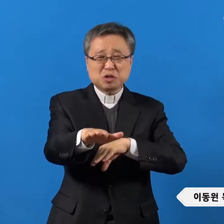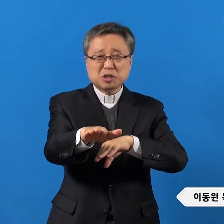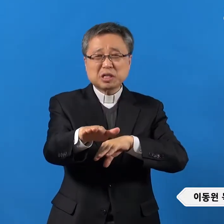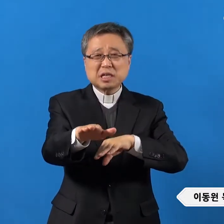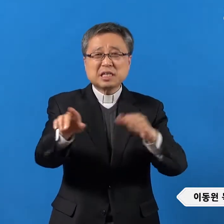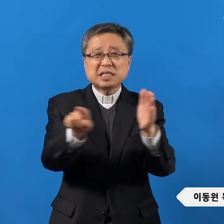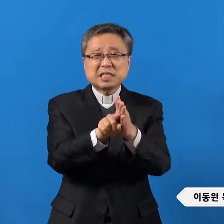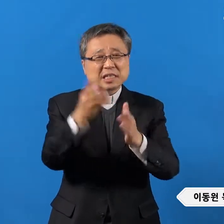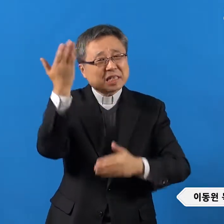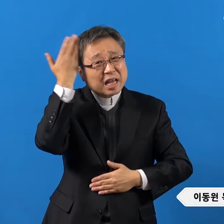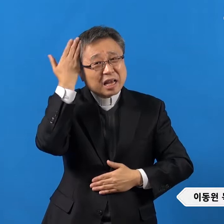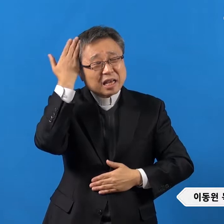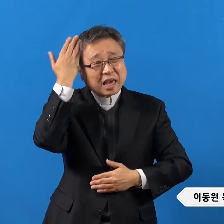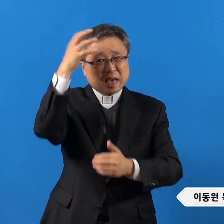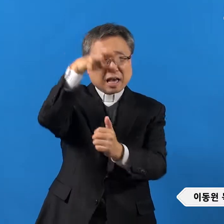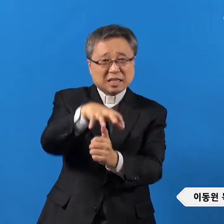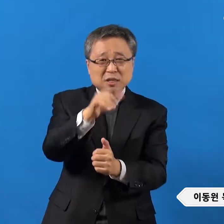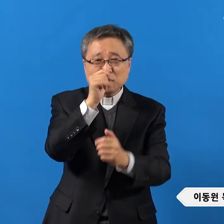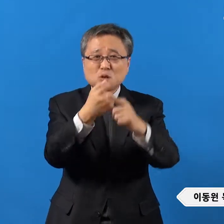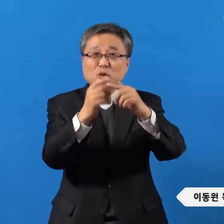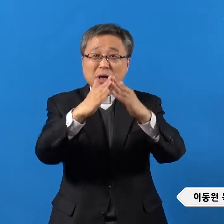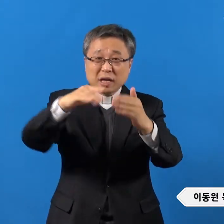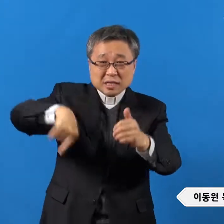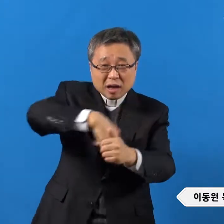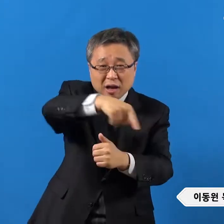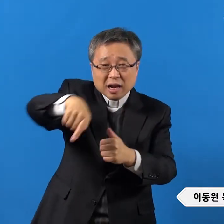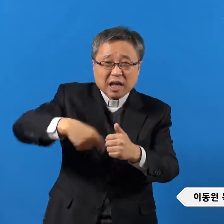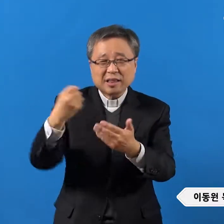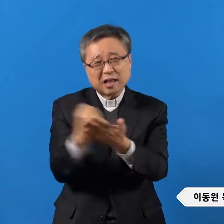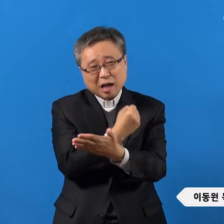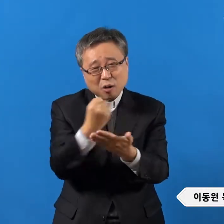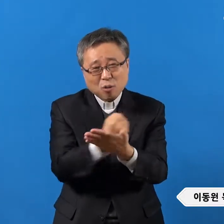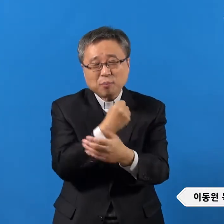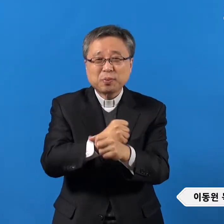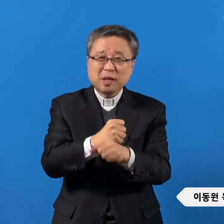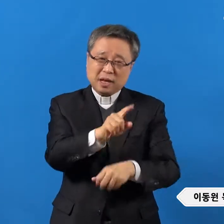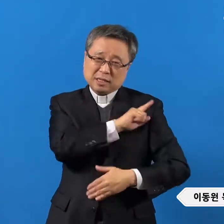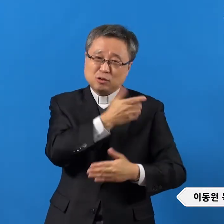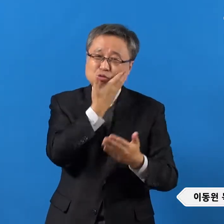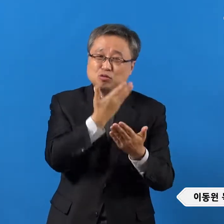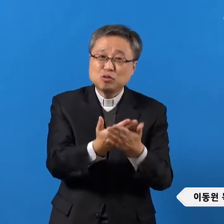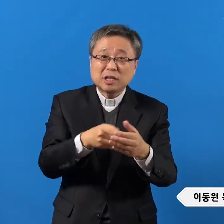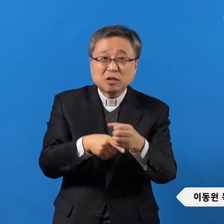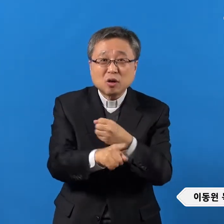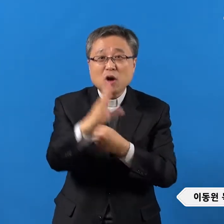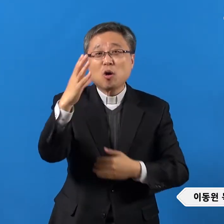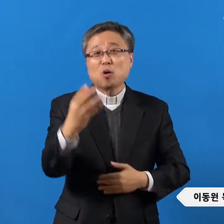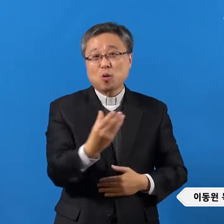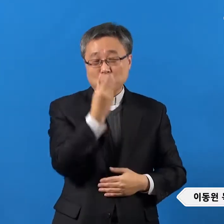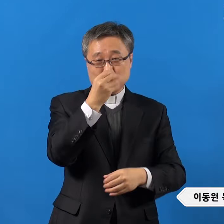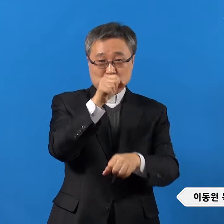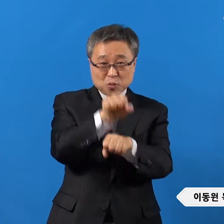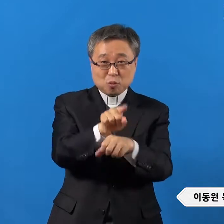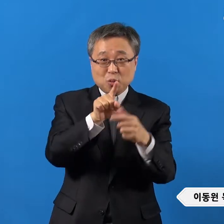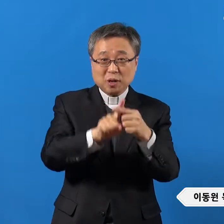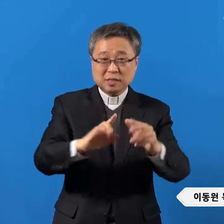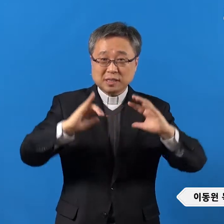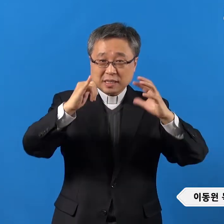현실을 그는 안타까워하고 있습니다. 그는 그 가장 중요한 원인이 거룩성과 세속성을 지나치게